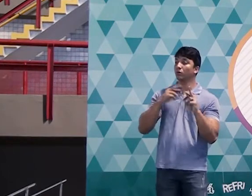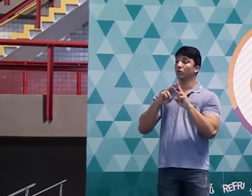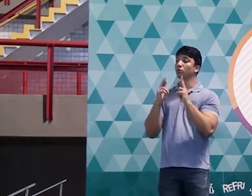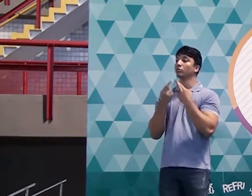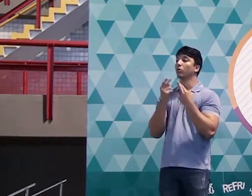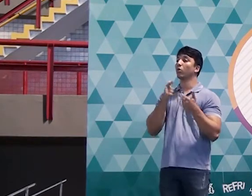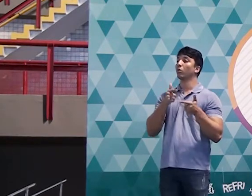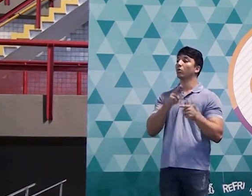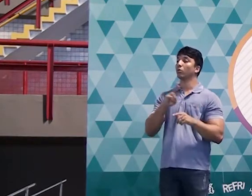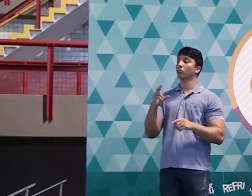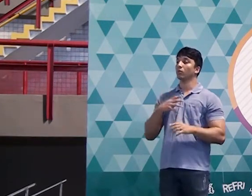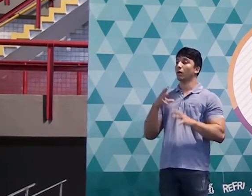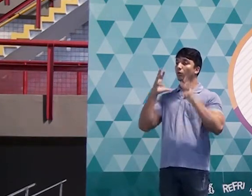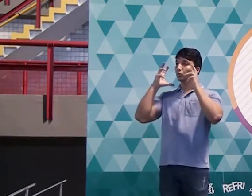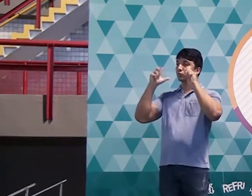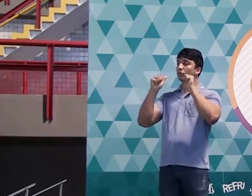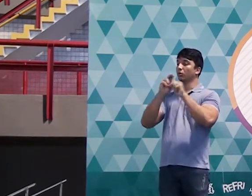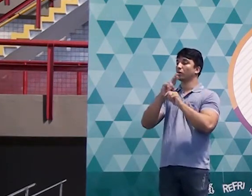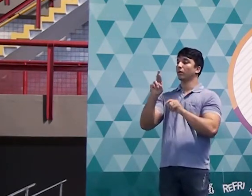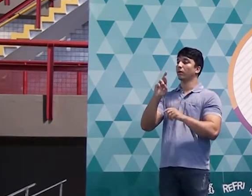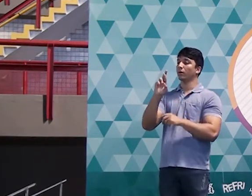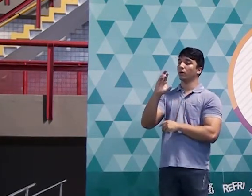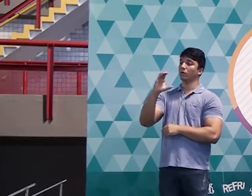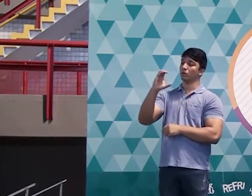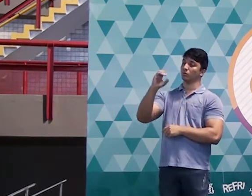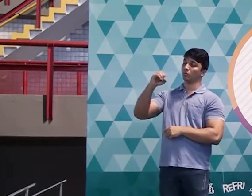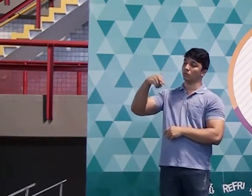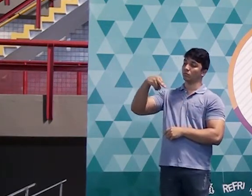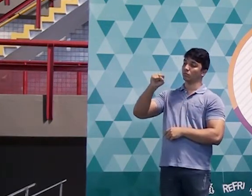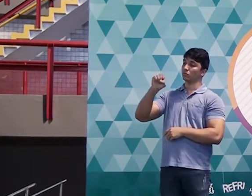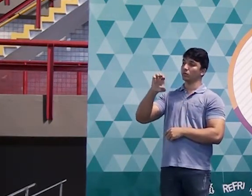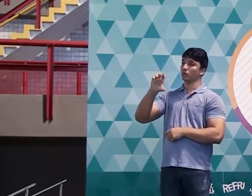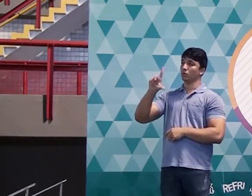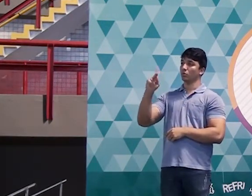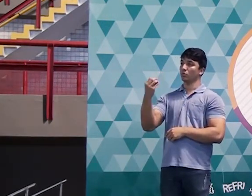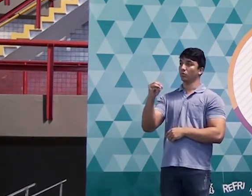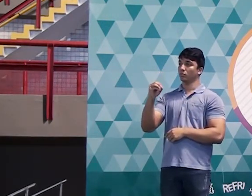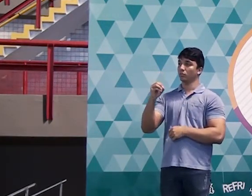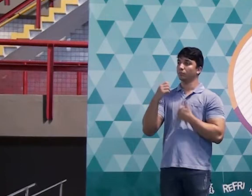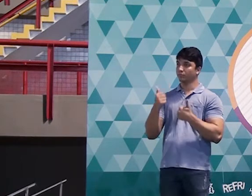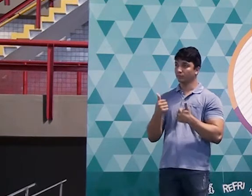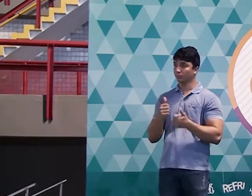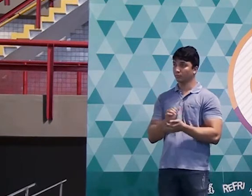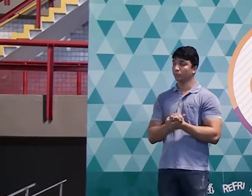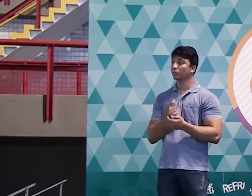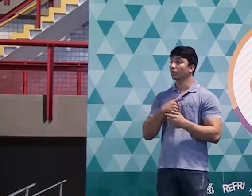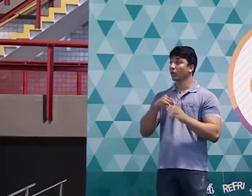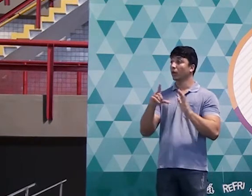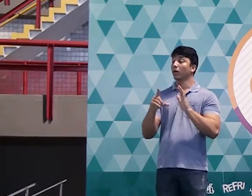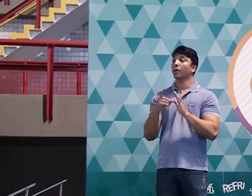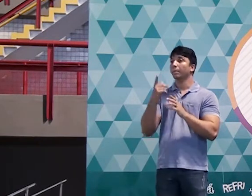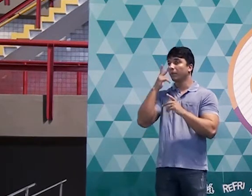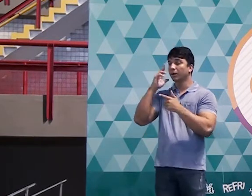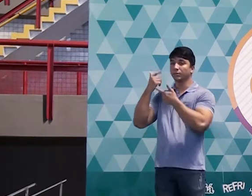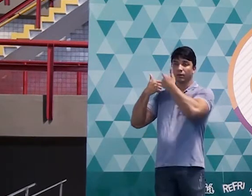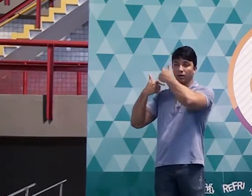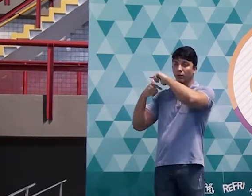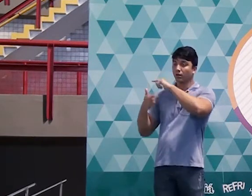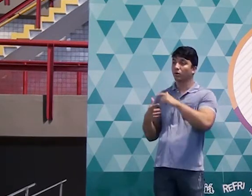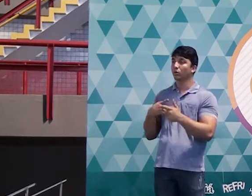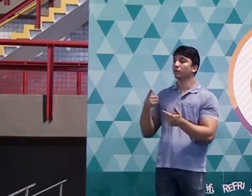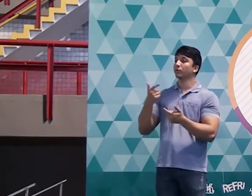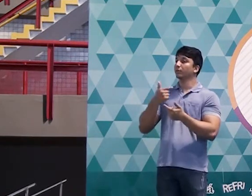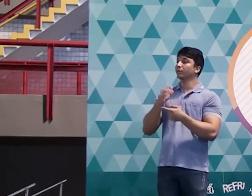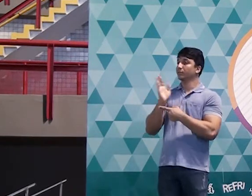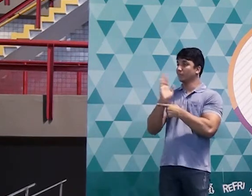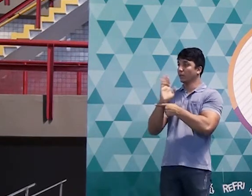reunião? Concilium. Porque eu vou fazer um conselho. Existe uma lenda que está no cinema de